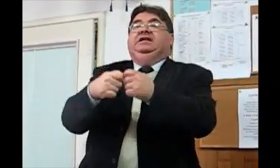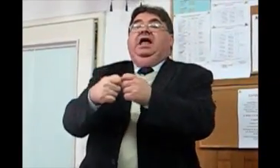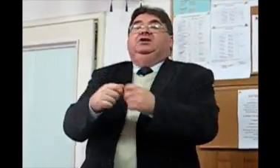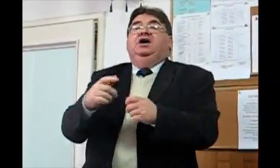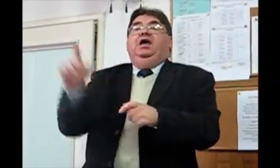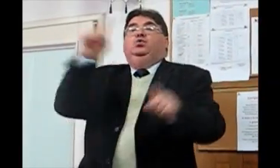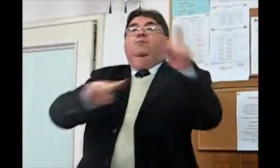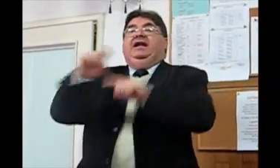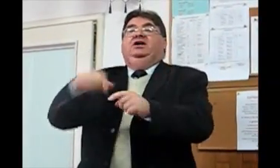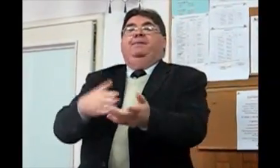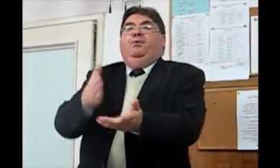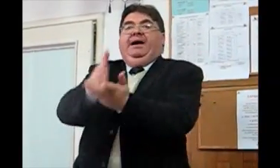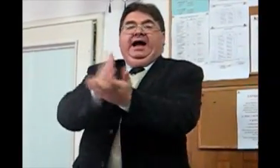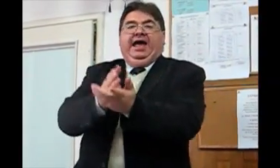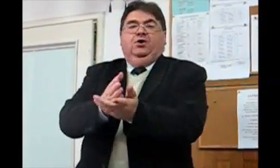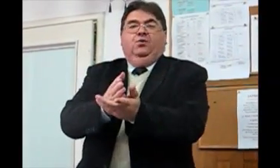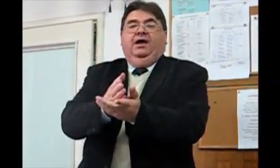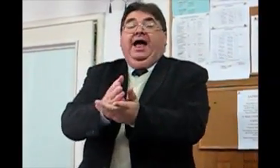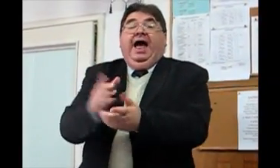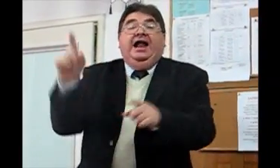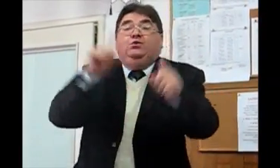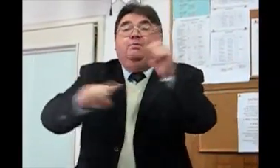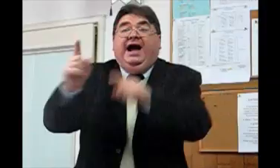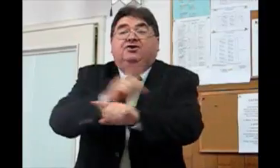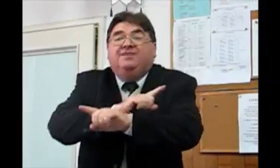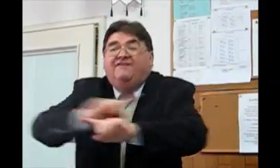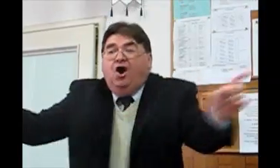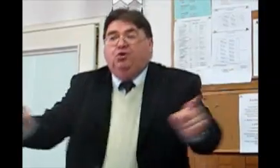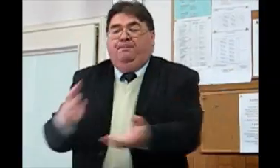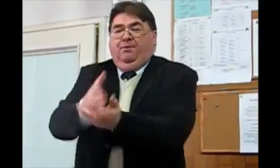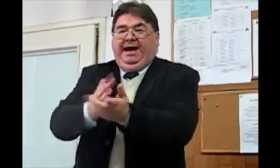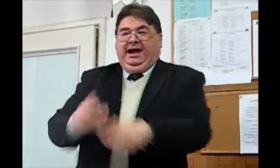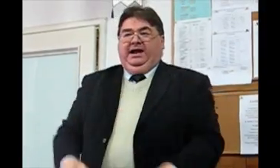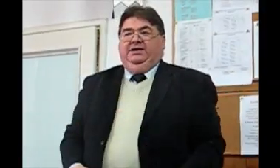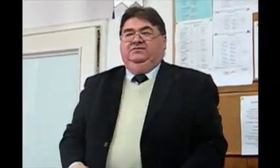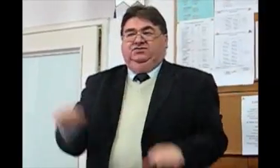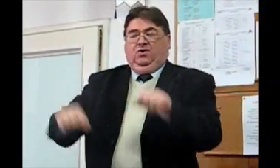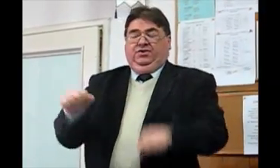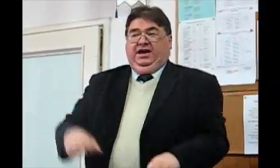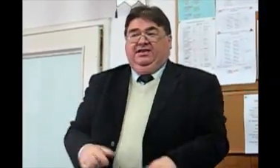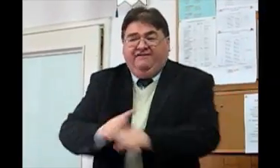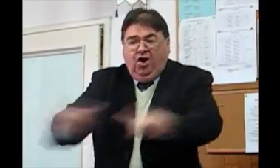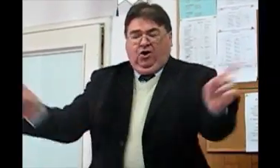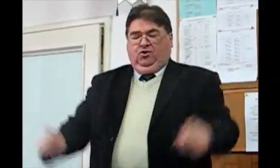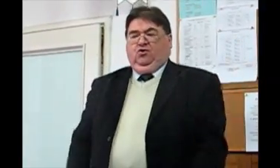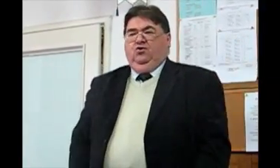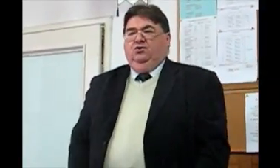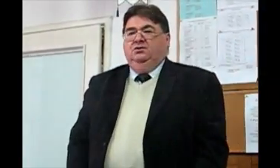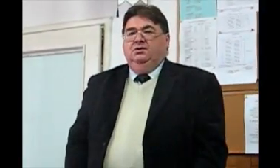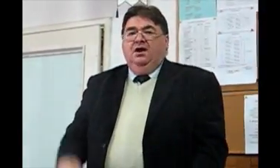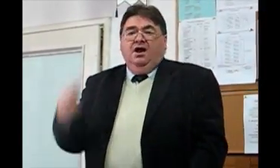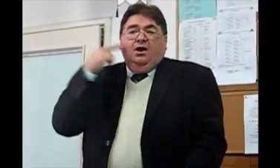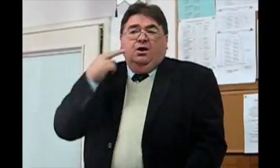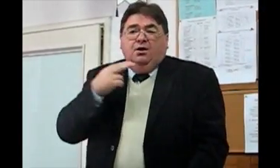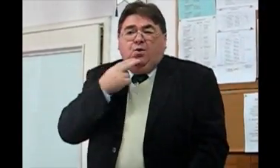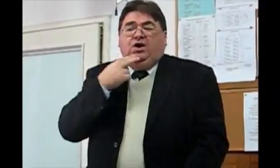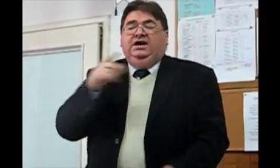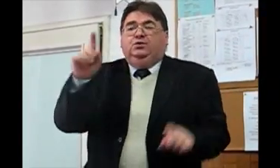że tłumacze nie pomagają. Ale tłumaczom nie wolno pomagać, a sądzę, nie wolno. Uki